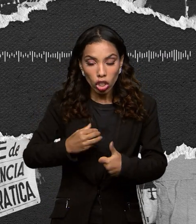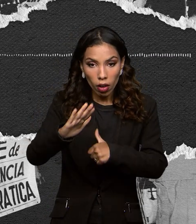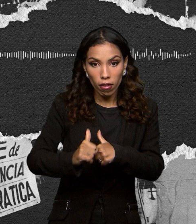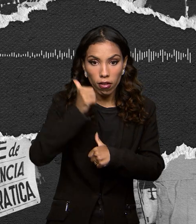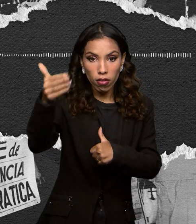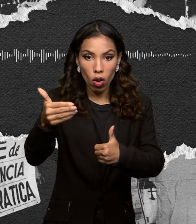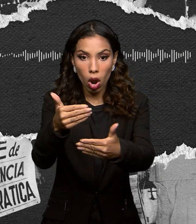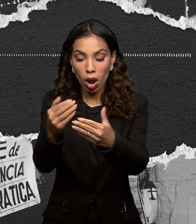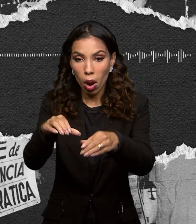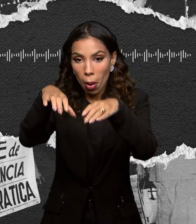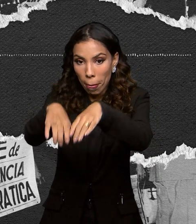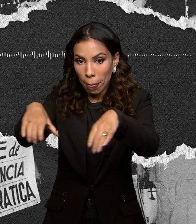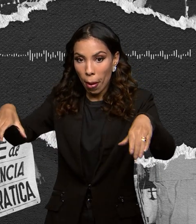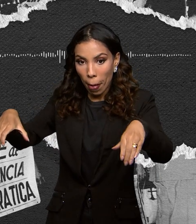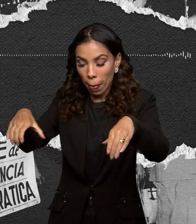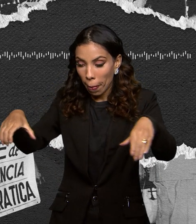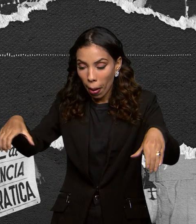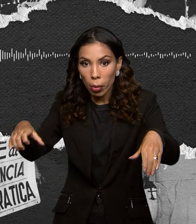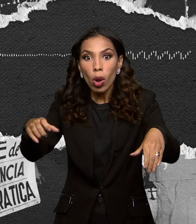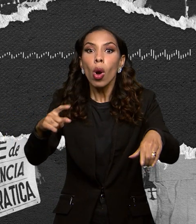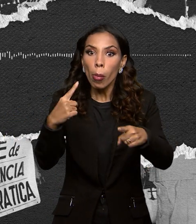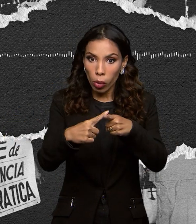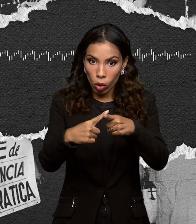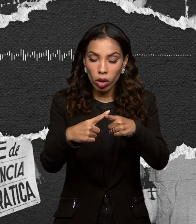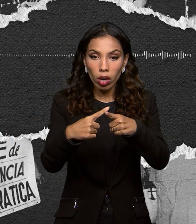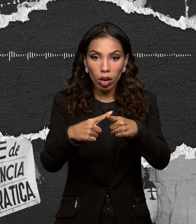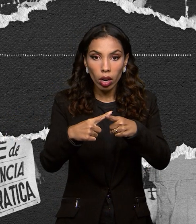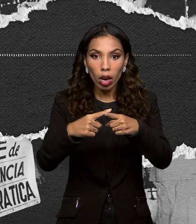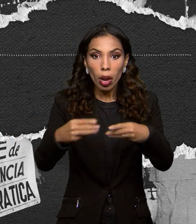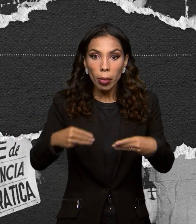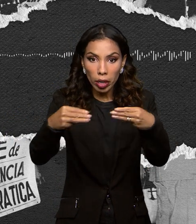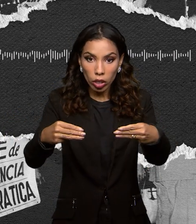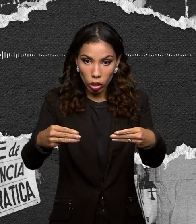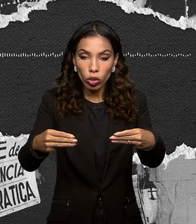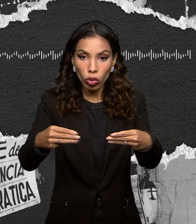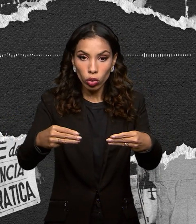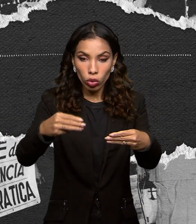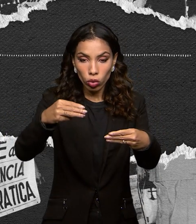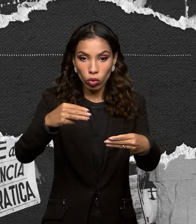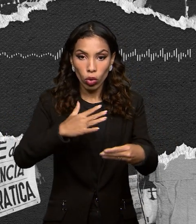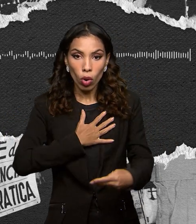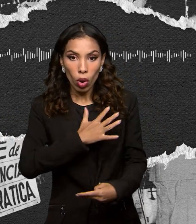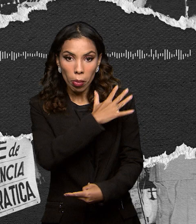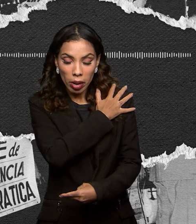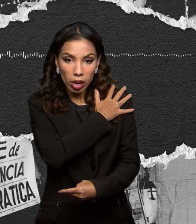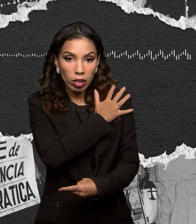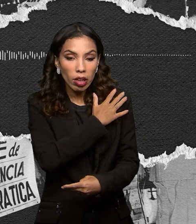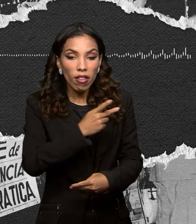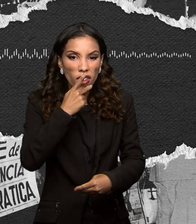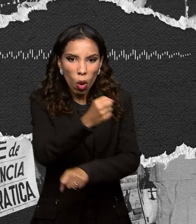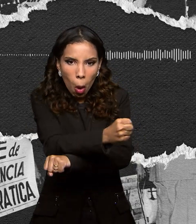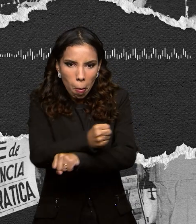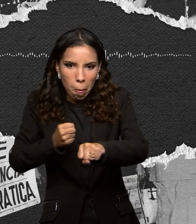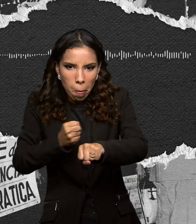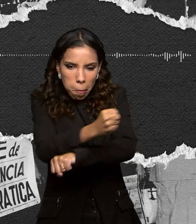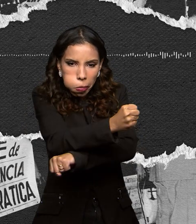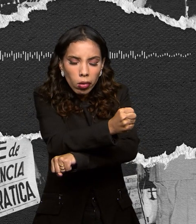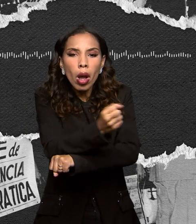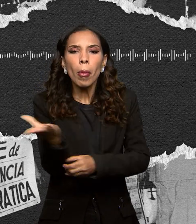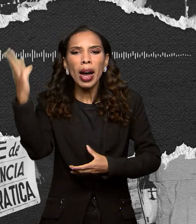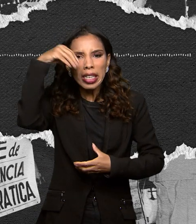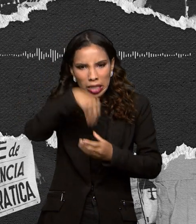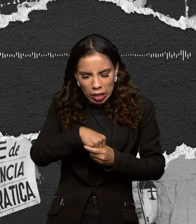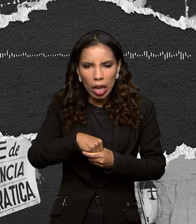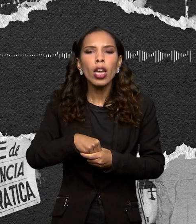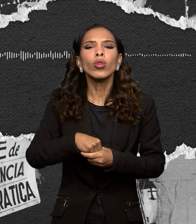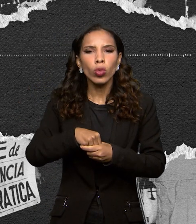O prédio chegou a ser ameaçado de bombardeio pelos ministros militares. Do lado de dentro, Brizola seguia transmitindo pela cadeia